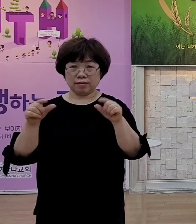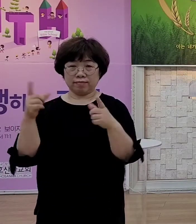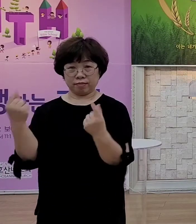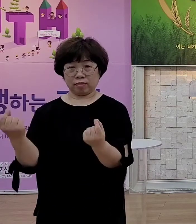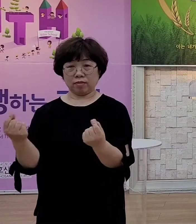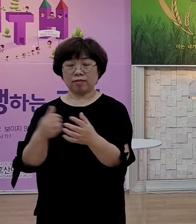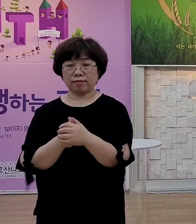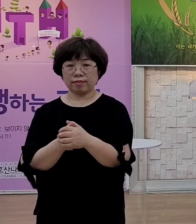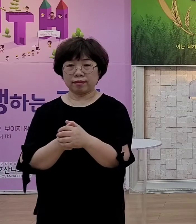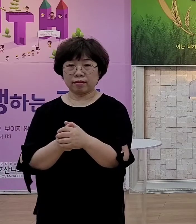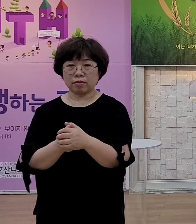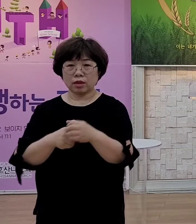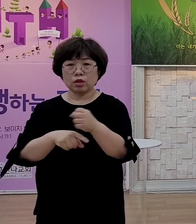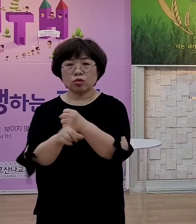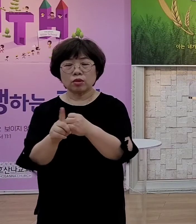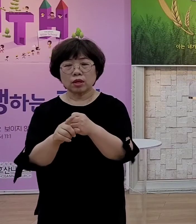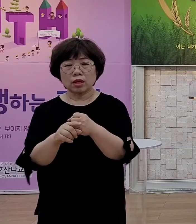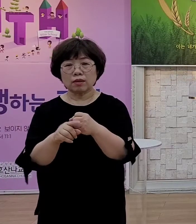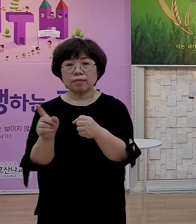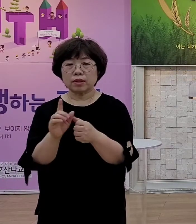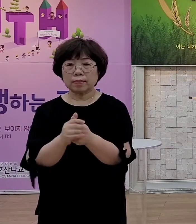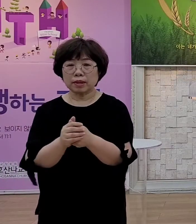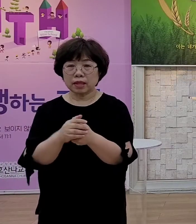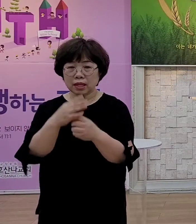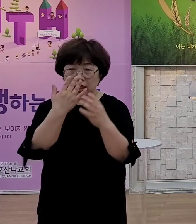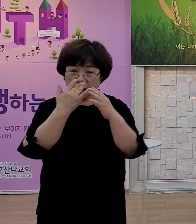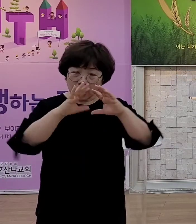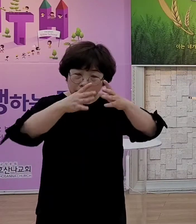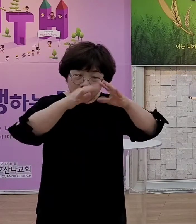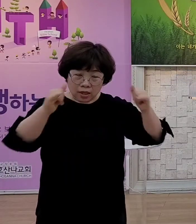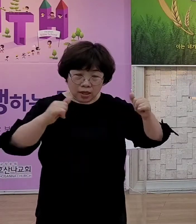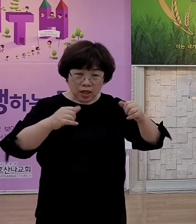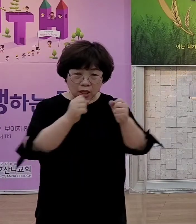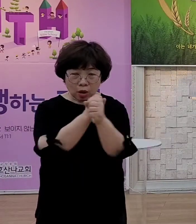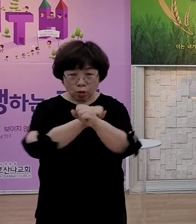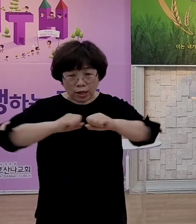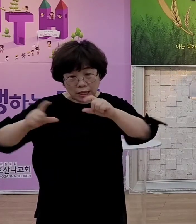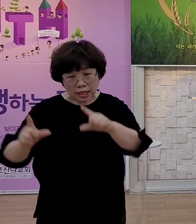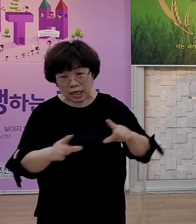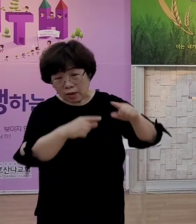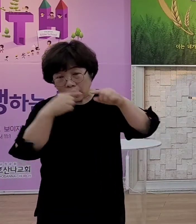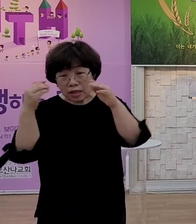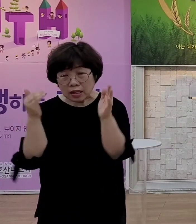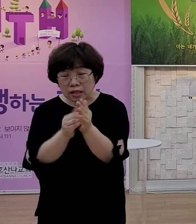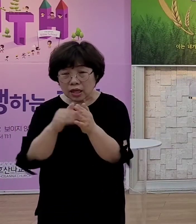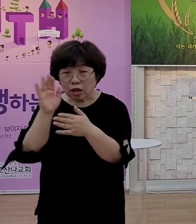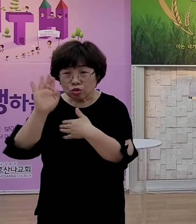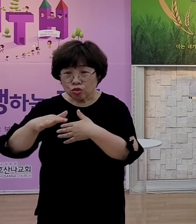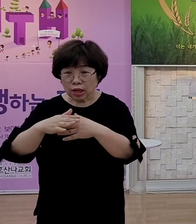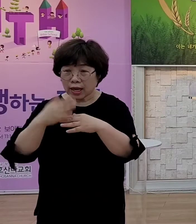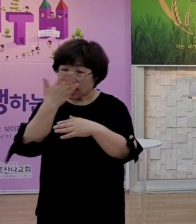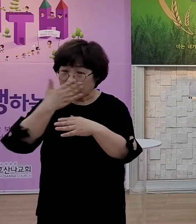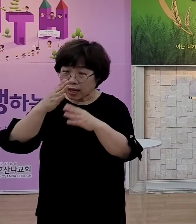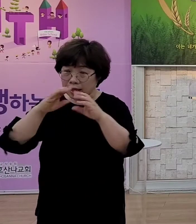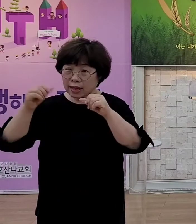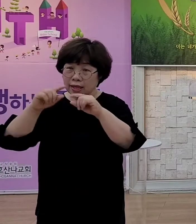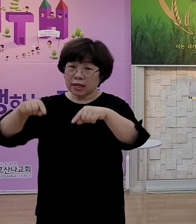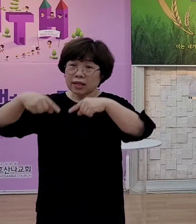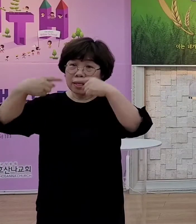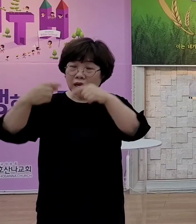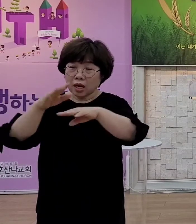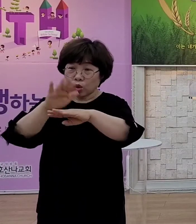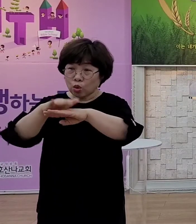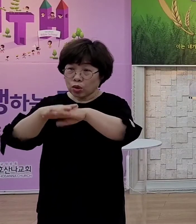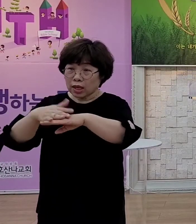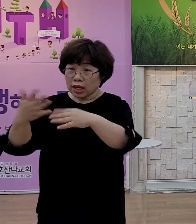감사절이죠. 이건 뭡니까? 이스라엘 백성들이 이제 그 광야 생활을 마치고 가나안 땅에 들어가서 그 농사를